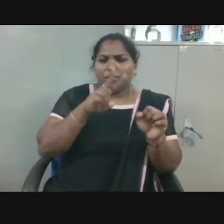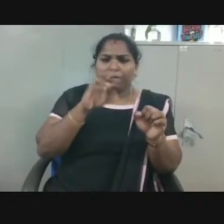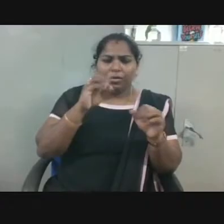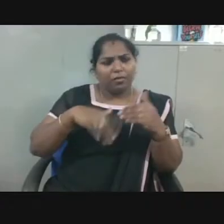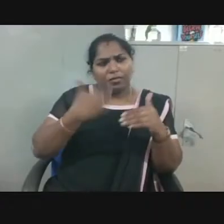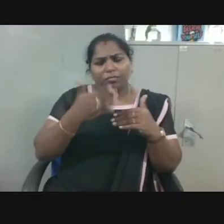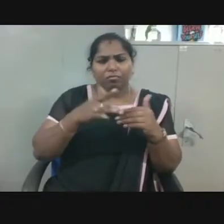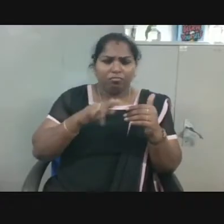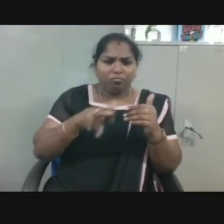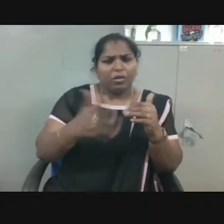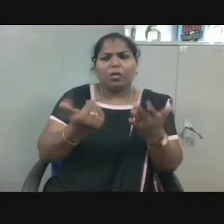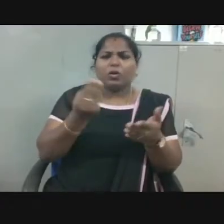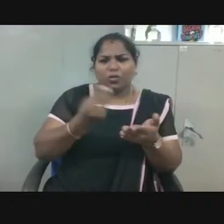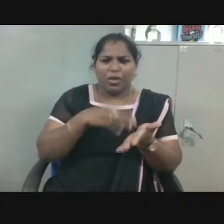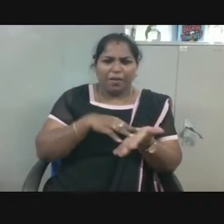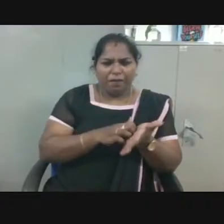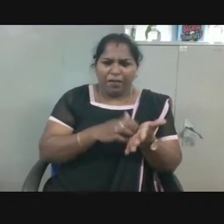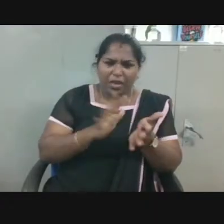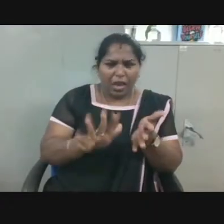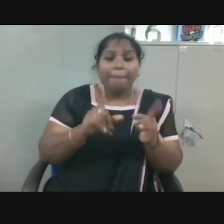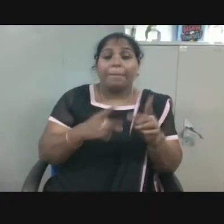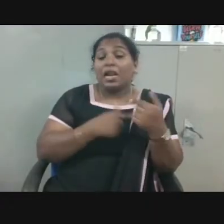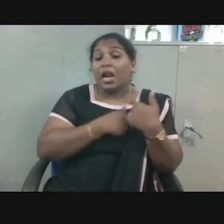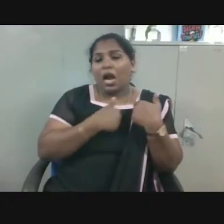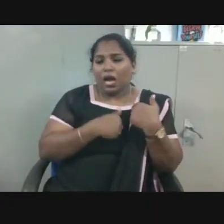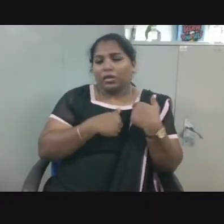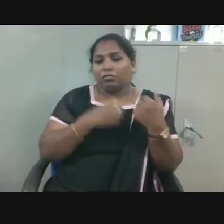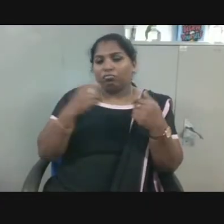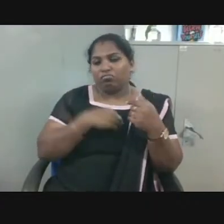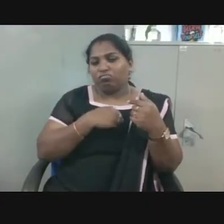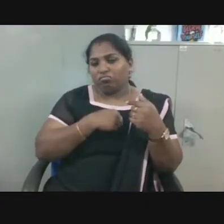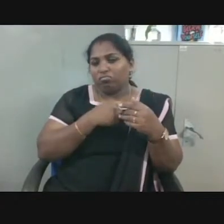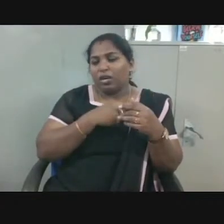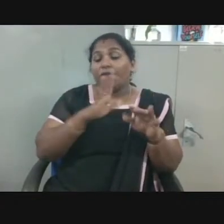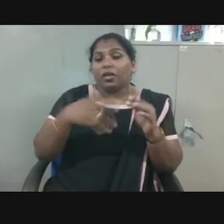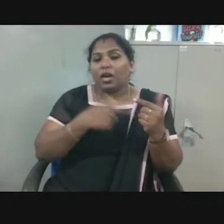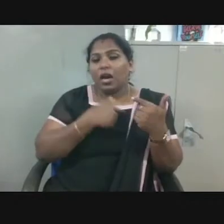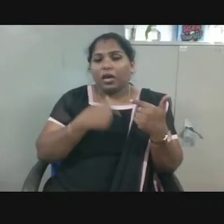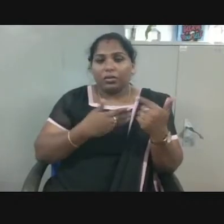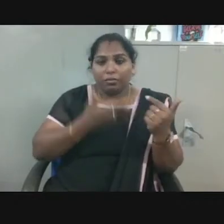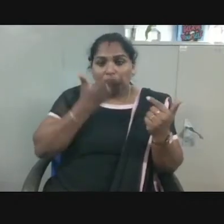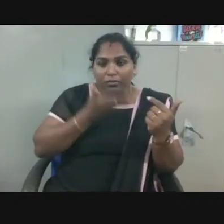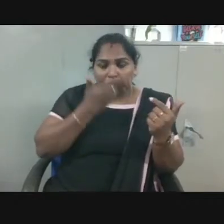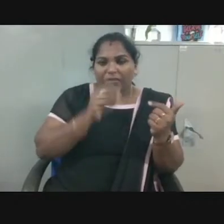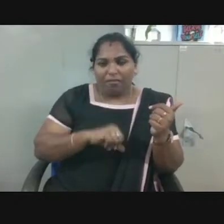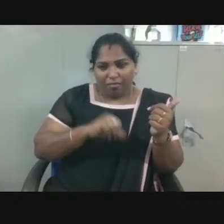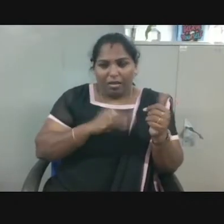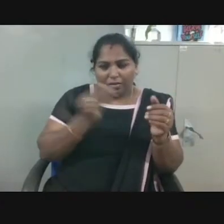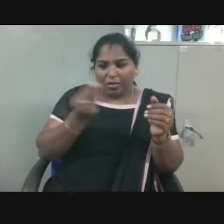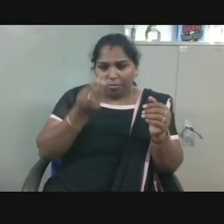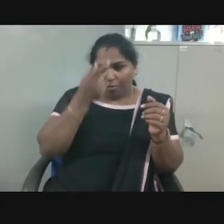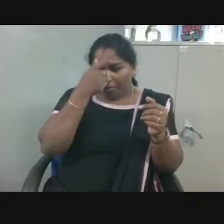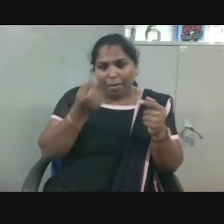പക്ഷെ ചെറിയൊരു ബലക്കുറവേ കാണുള്ളൂ. പക്ഷെ അവരുടെ ഹാർട്ടിനെ ഇത് ബാധിക്കും, കാരണം ഹാർട്ടിലെ മസിലിന് ഡിസ്ട്രോഫിന് ആവശ്യമുണ്ട്. അപ്പൊ അവർക്ക് ഹാർട്ടിന്റെ